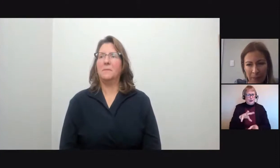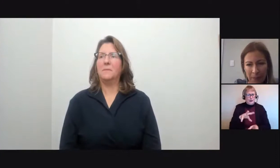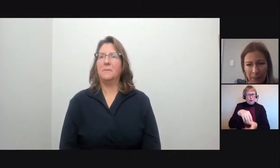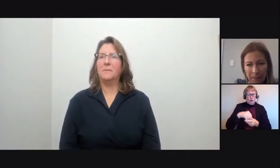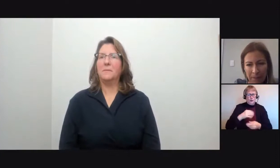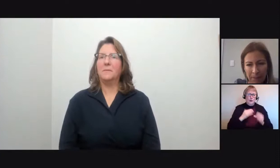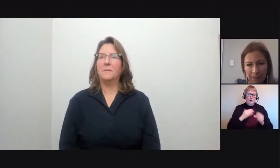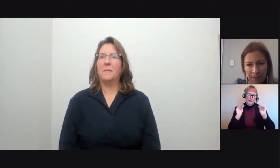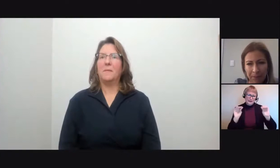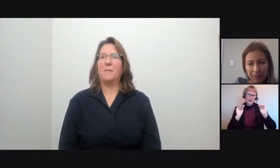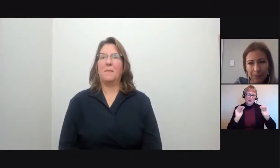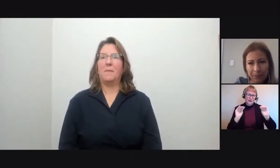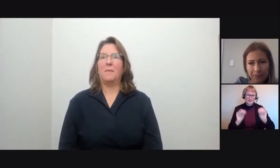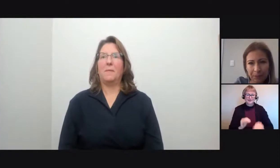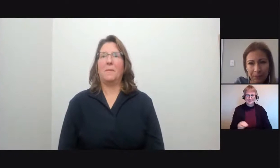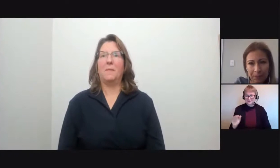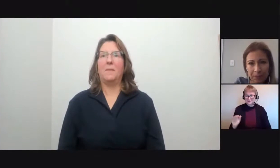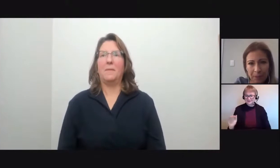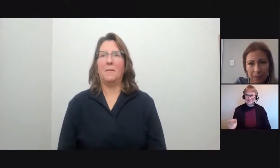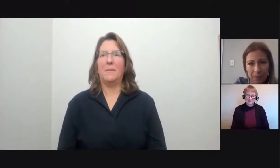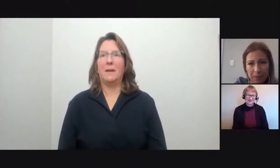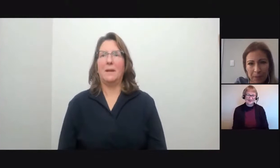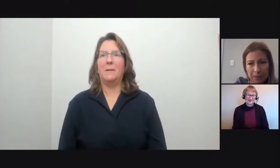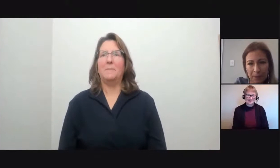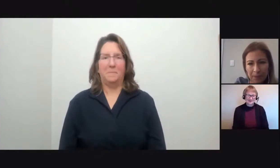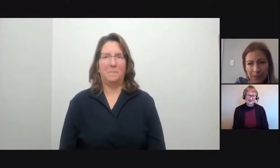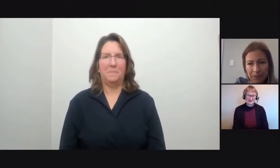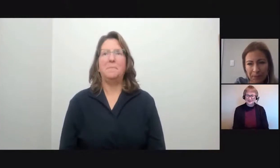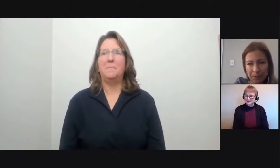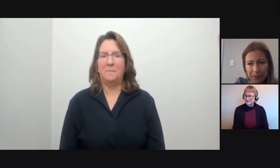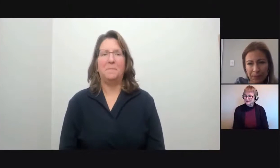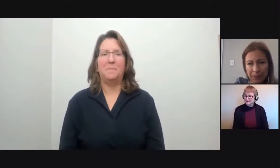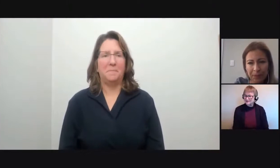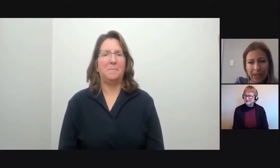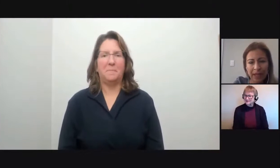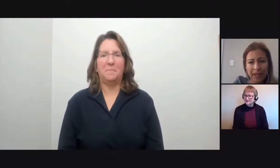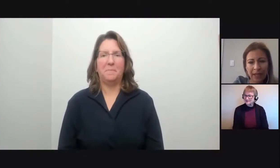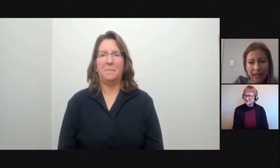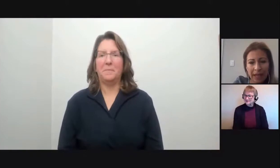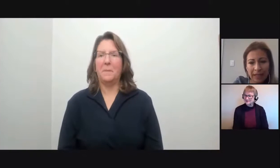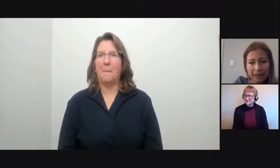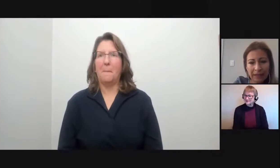vocabulario para implementar los proyectos de ebooks en lengua de señas?